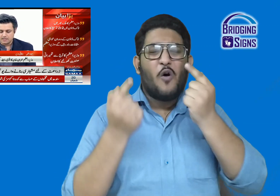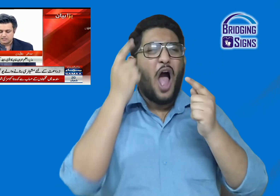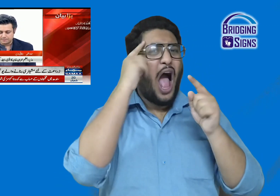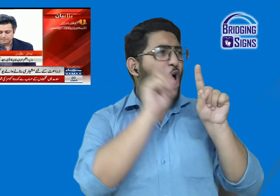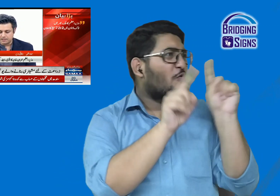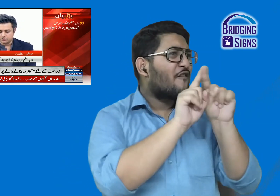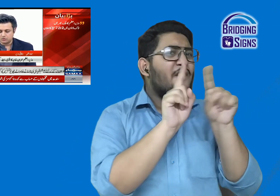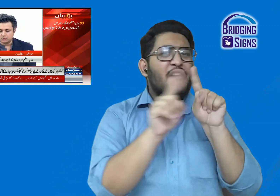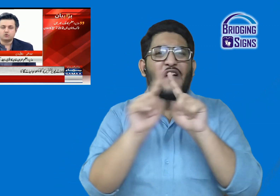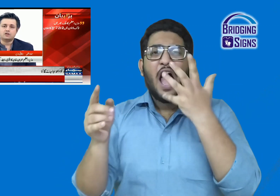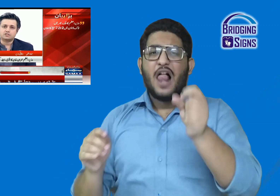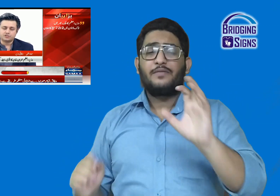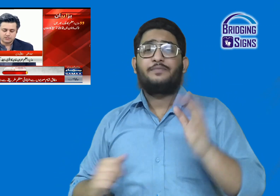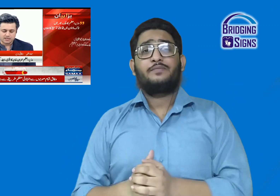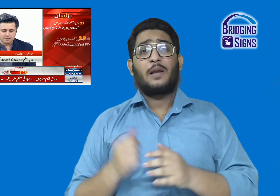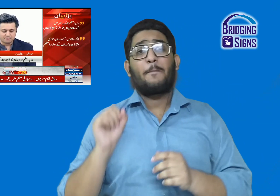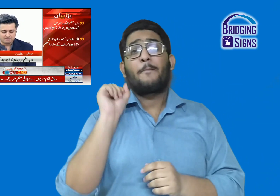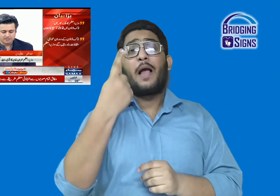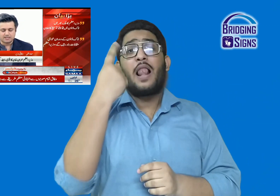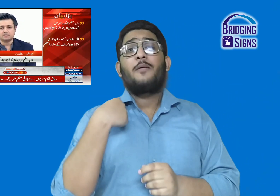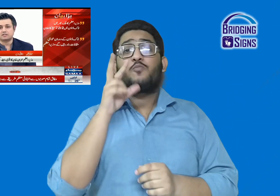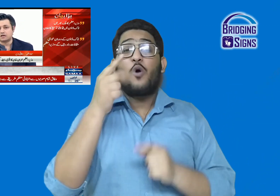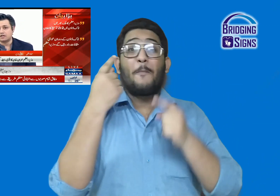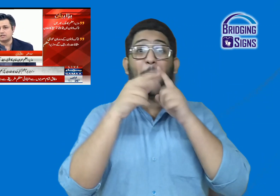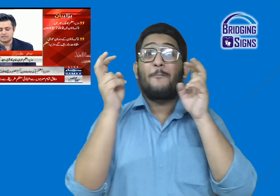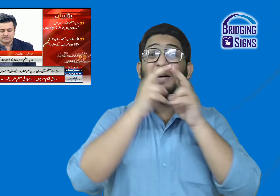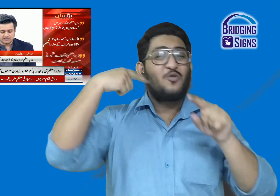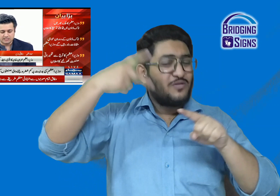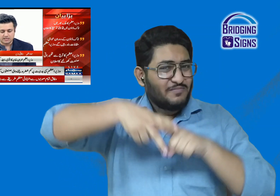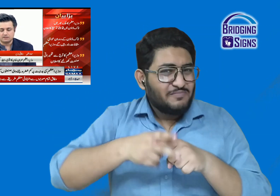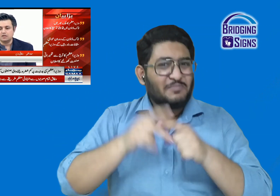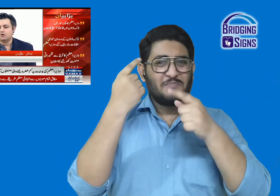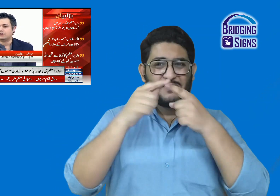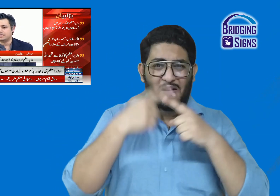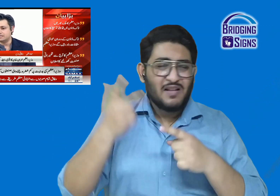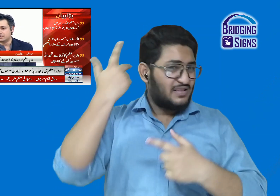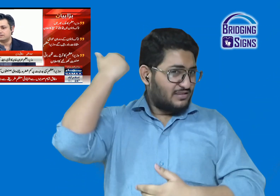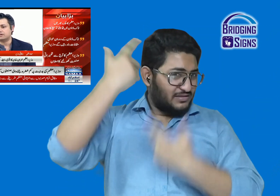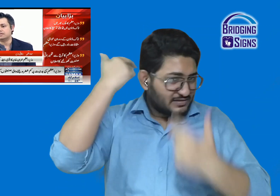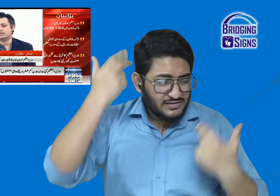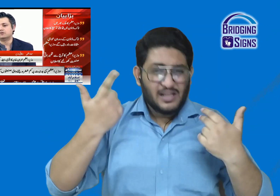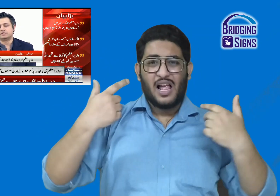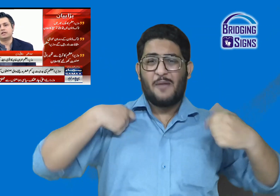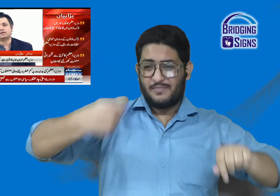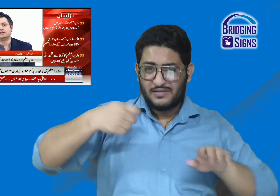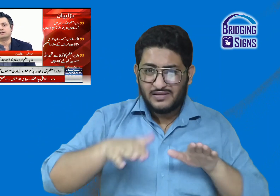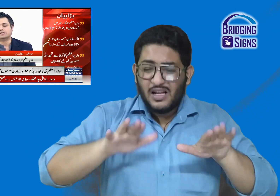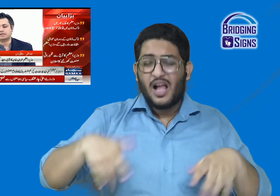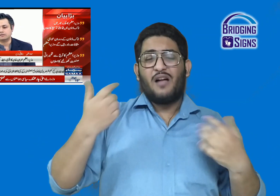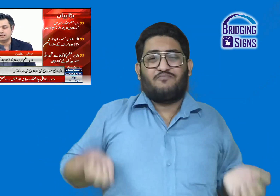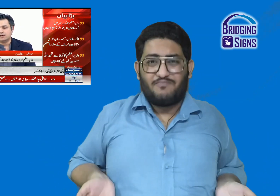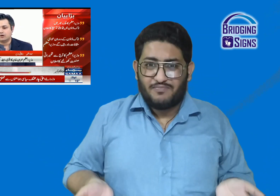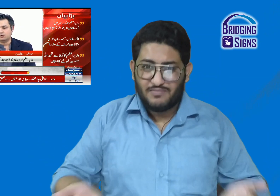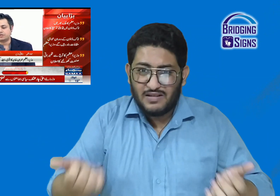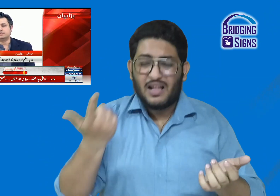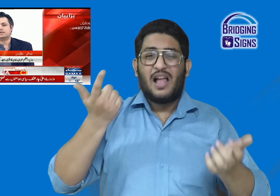हैं। सबसे पहले तो जो इलेक्ट्रिशियंस हैं, प्लम्बर्स हैं, तरखान हैं, दर्जी हैं और रेड़ी लगाने वाले और ठेला लगाने वाले